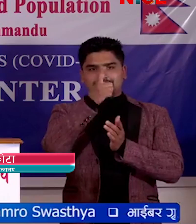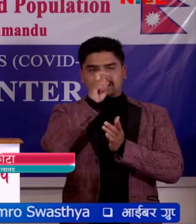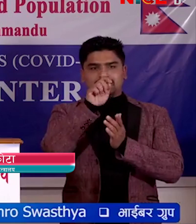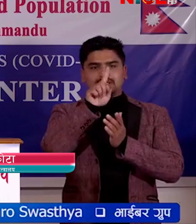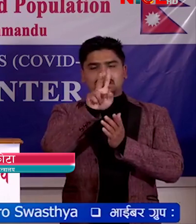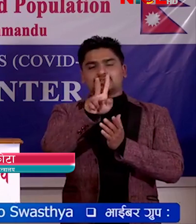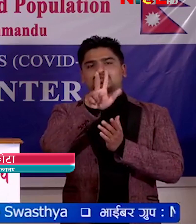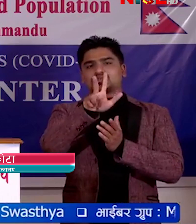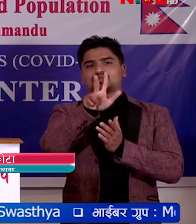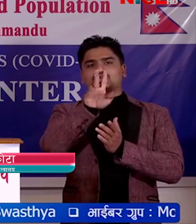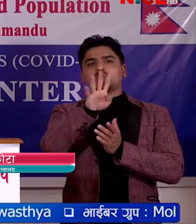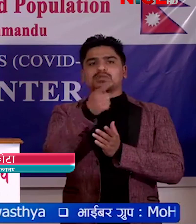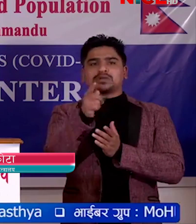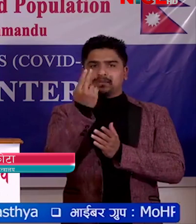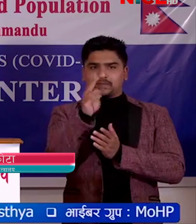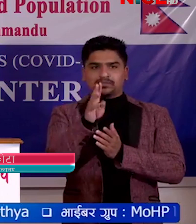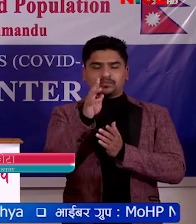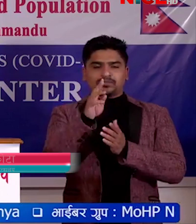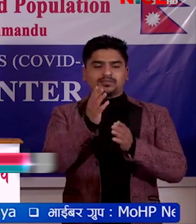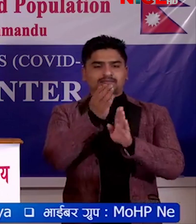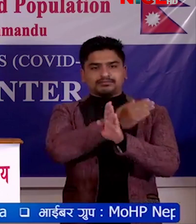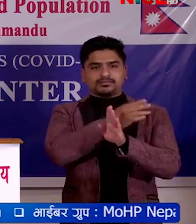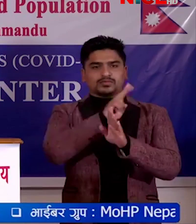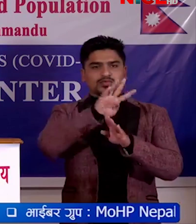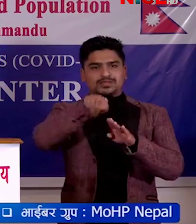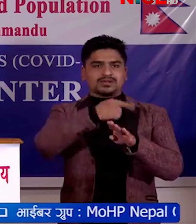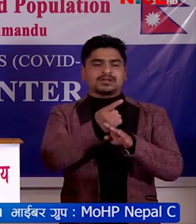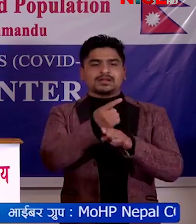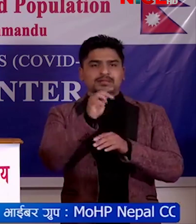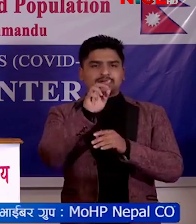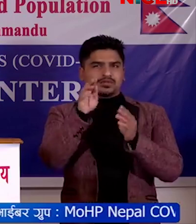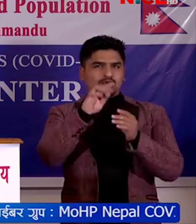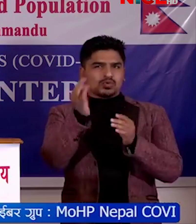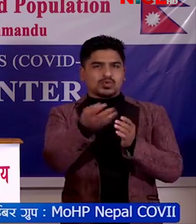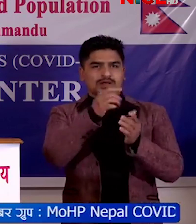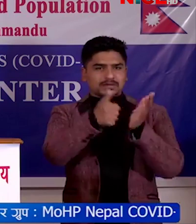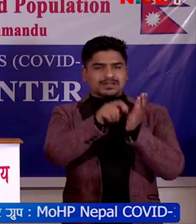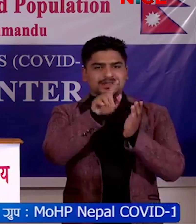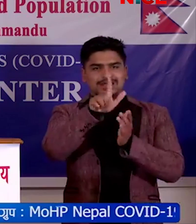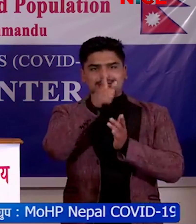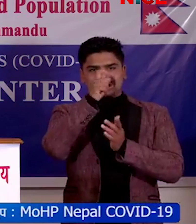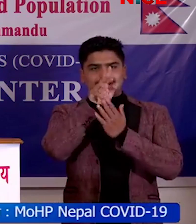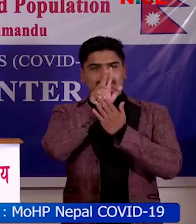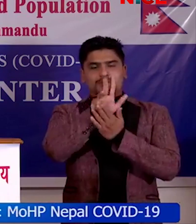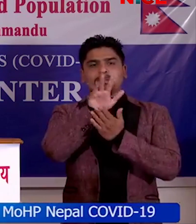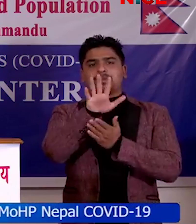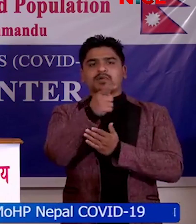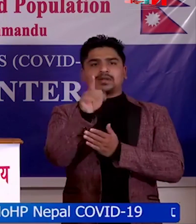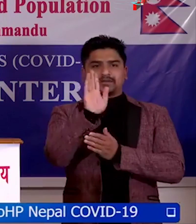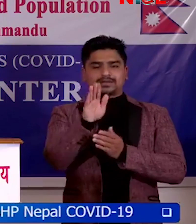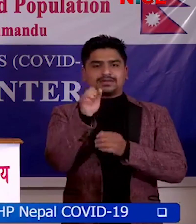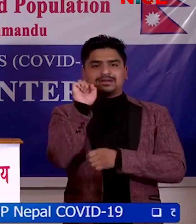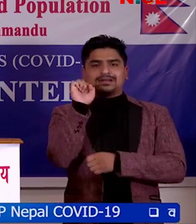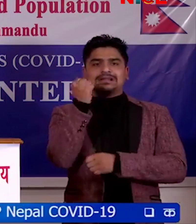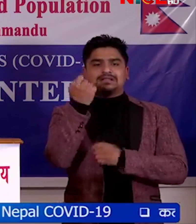छ, जसमध्ये गत 24 नयाँ परीक्षण 795 छ। यसरी राष्ट्रिय